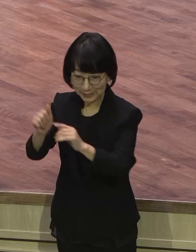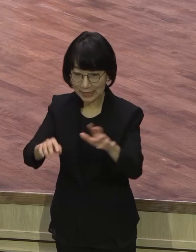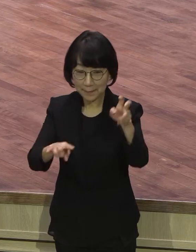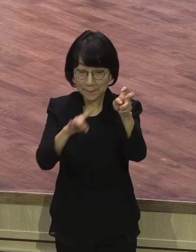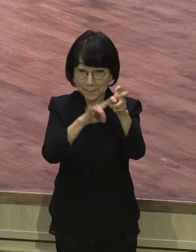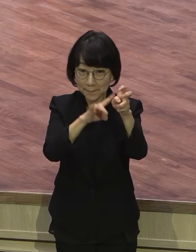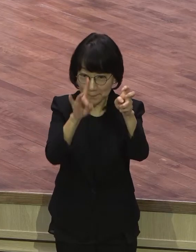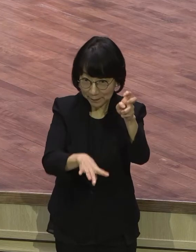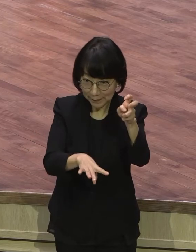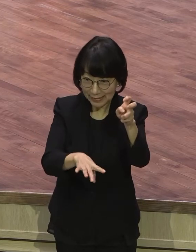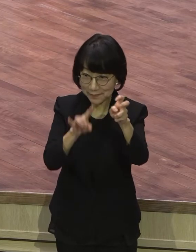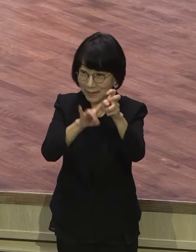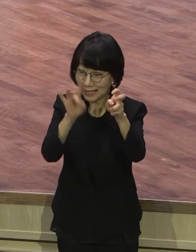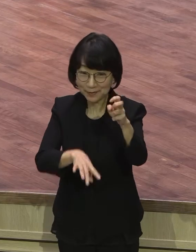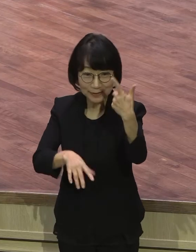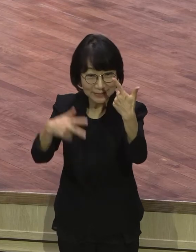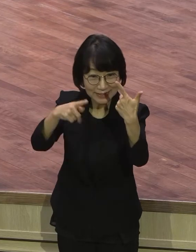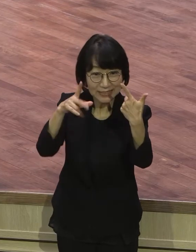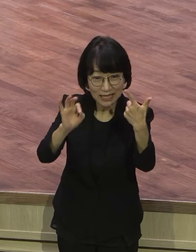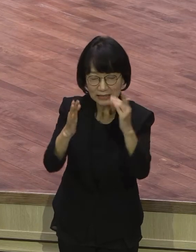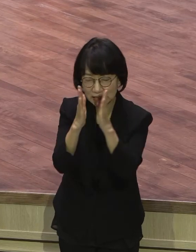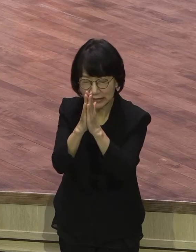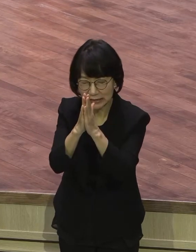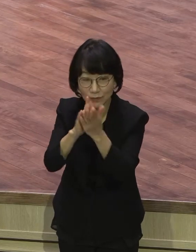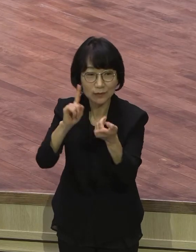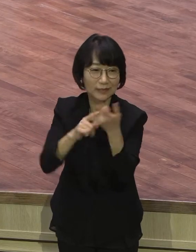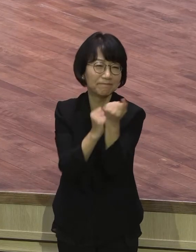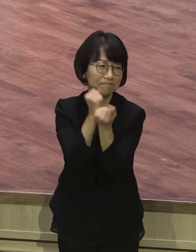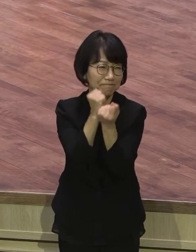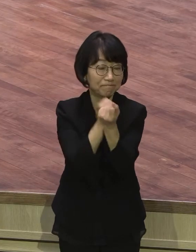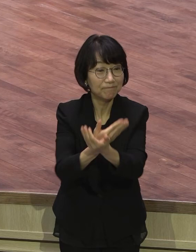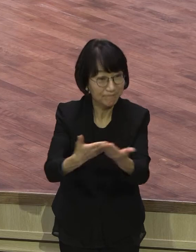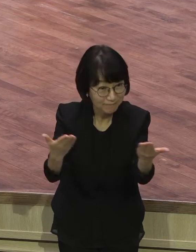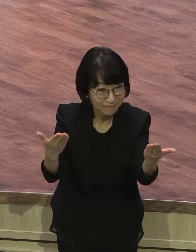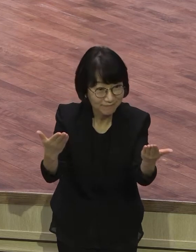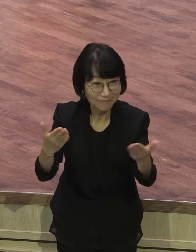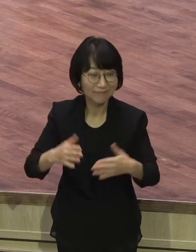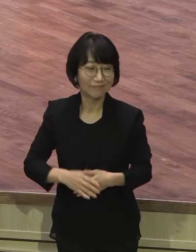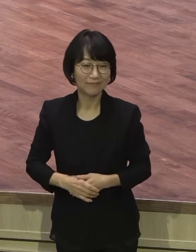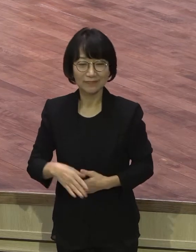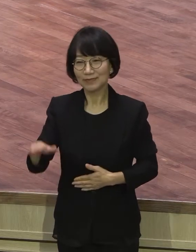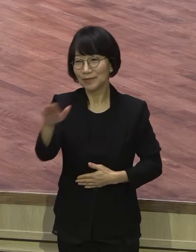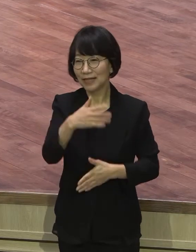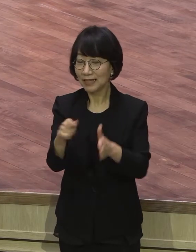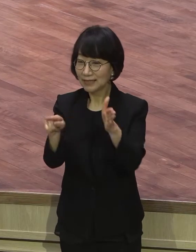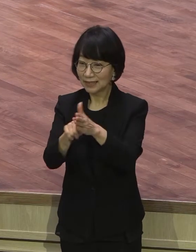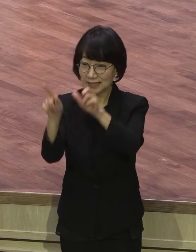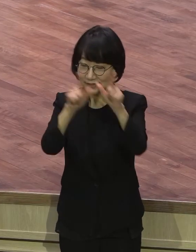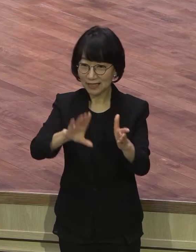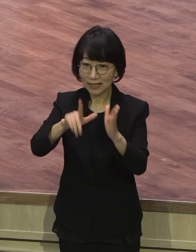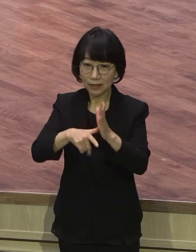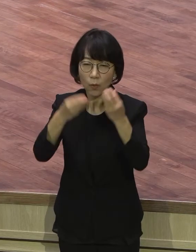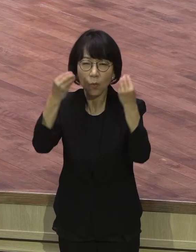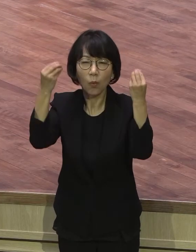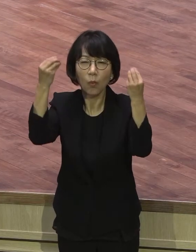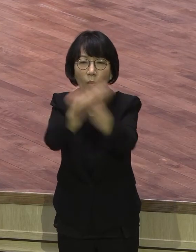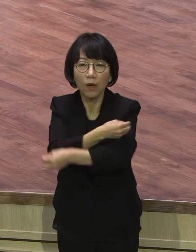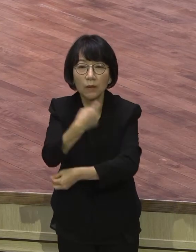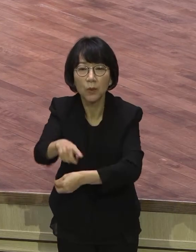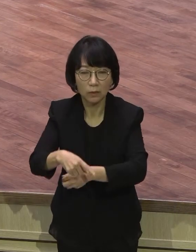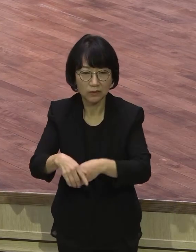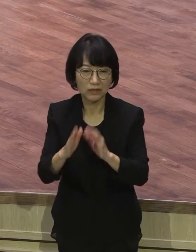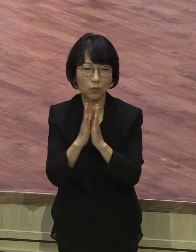기도에 대해서 그렇게 세트를 말씀하고 계십니다. 신앙생활을 하면서 가장 오해가 많은 것이 뭐냐?